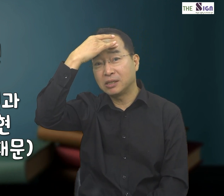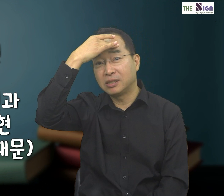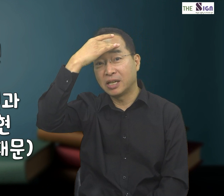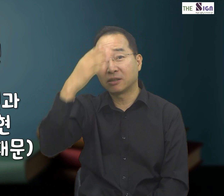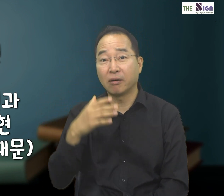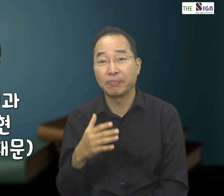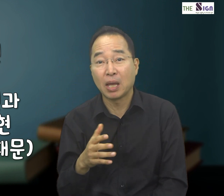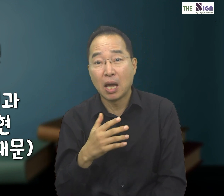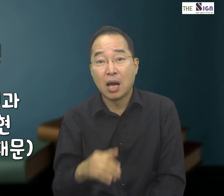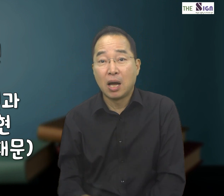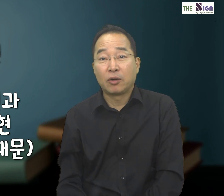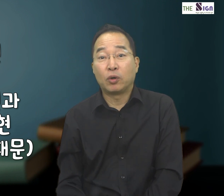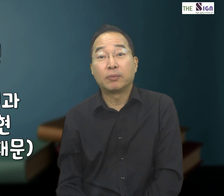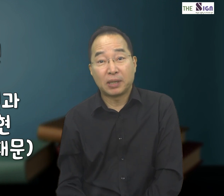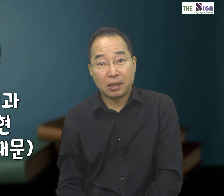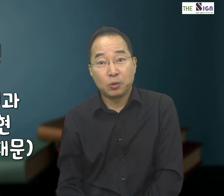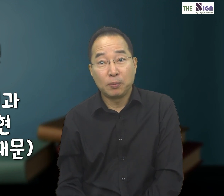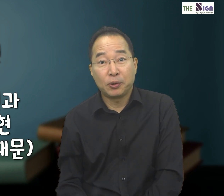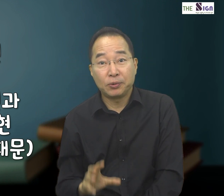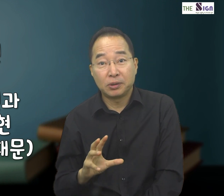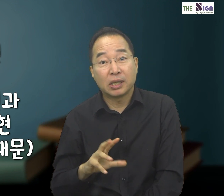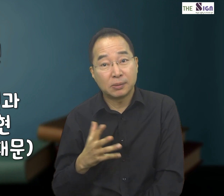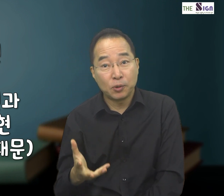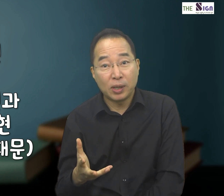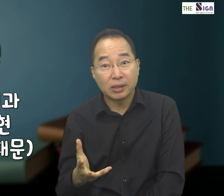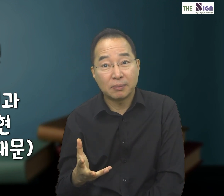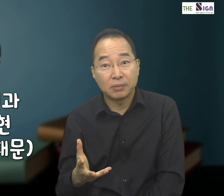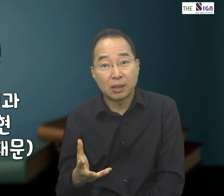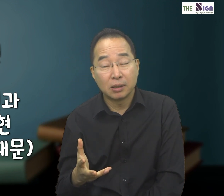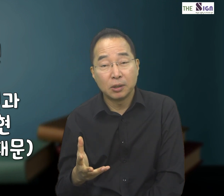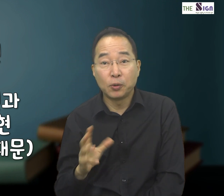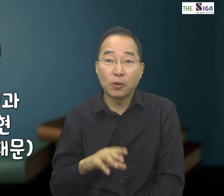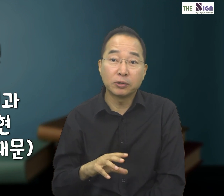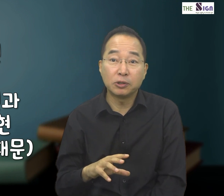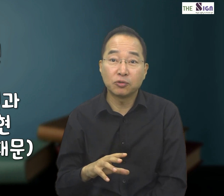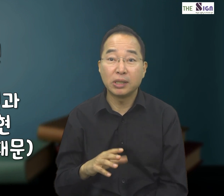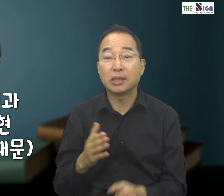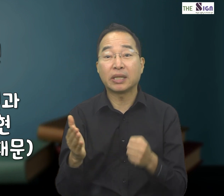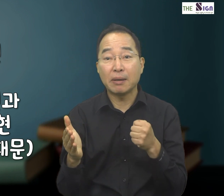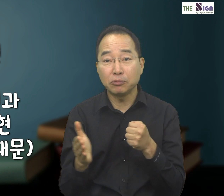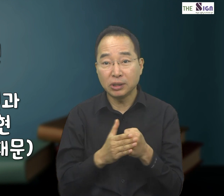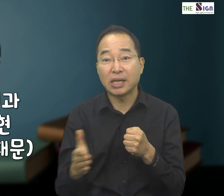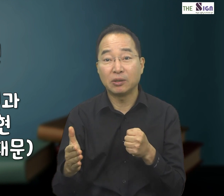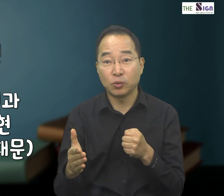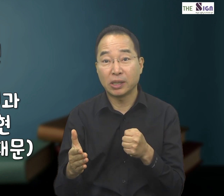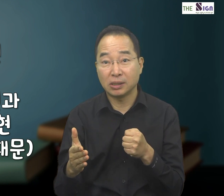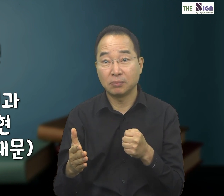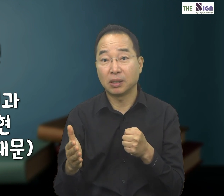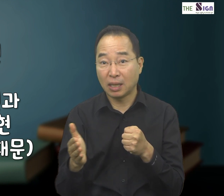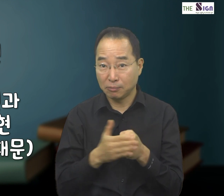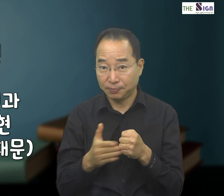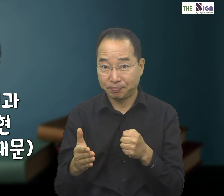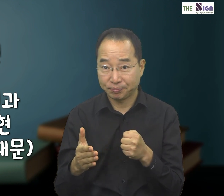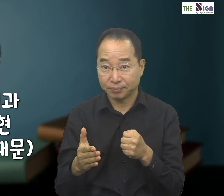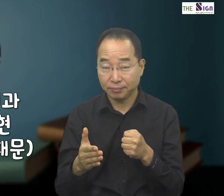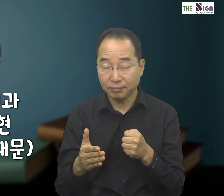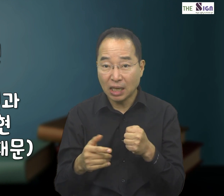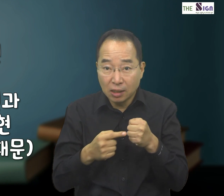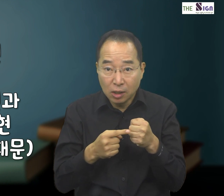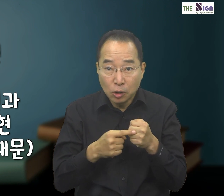잡는다든지 해서 괴롭다라는 이런 표현들을 같이 표현하게 됩니다. 이런 것들 중에 이제 때문이라는 동작이 있습니다. 때문.